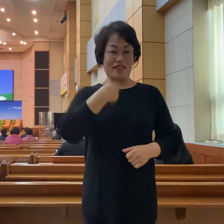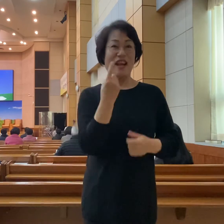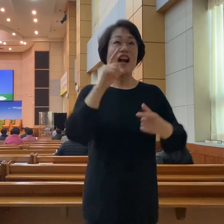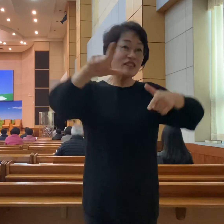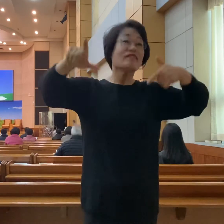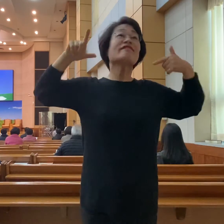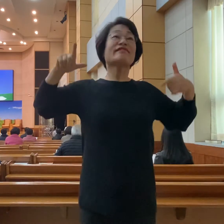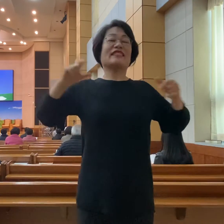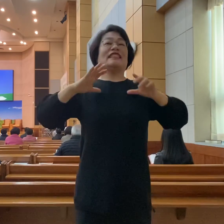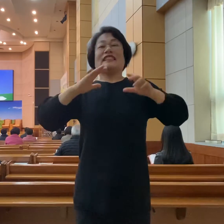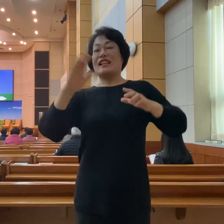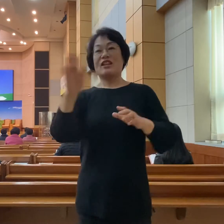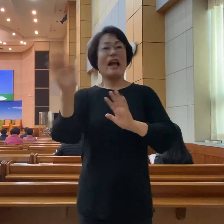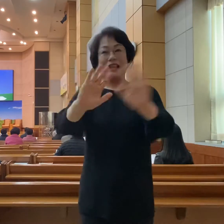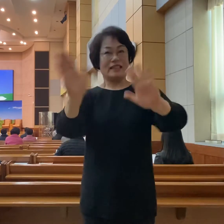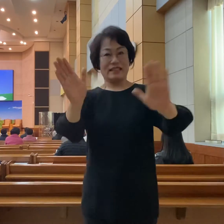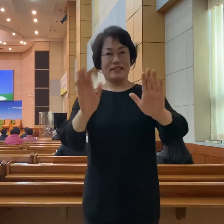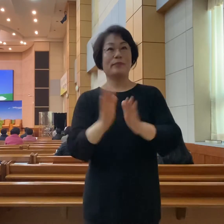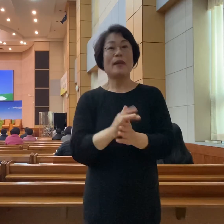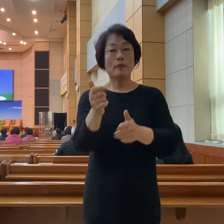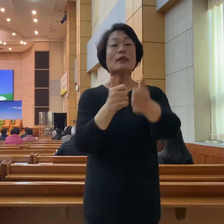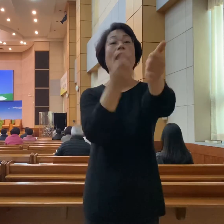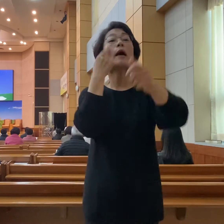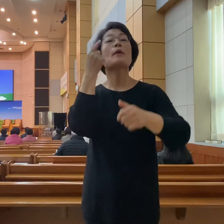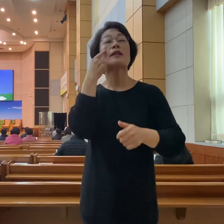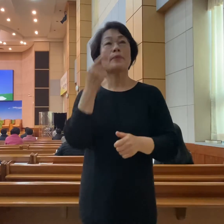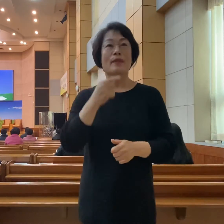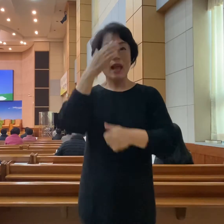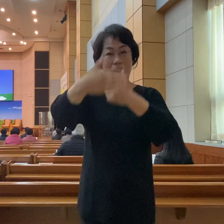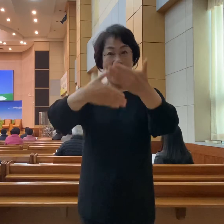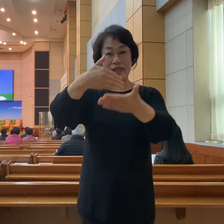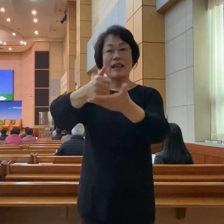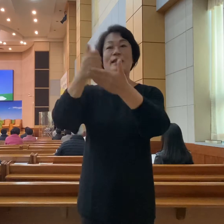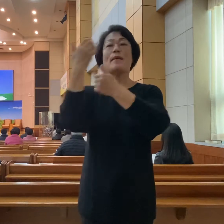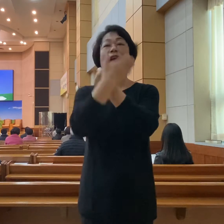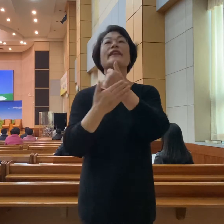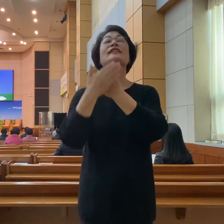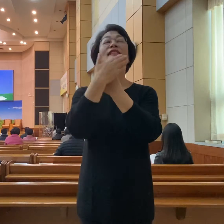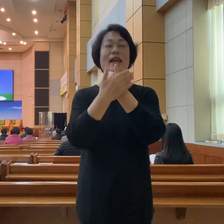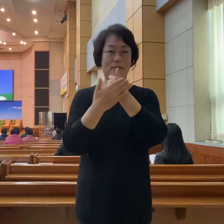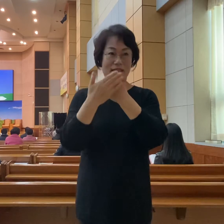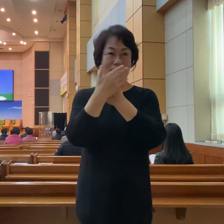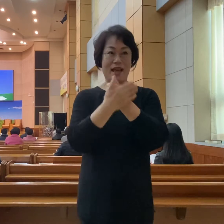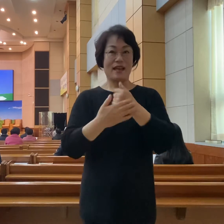아니라 한번 따라하도록 하겠습니다. 하나님의 은혜입니다.